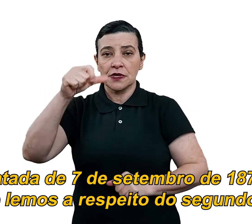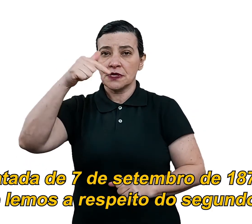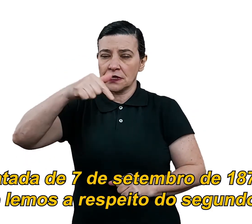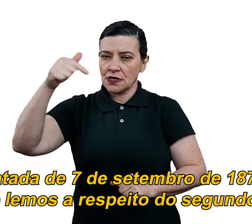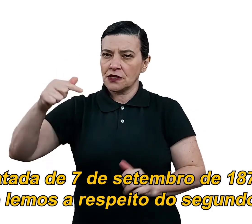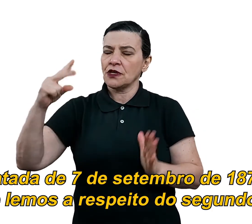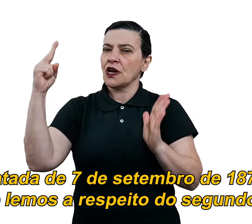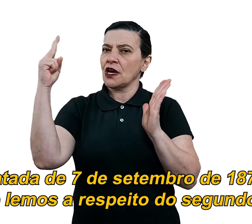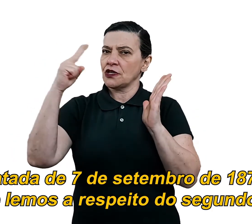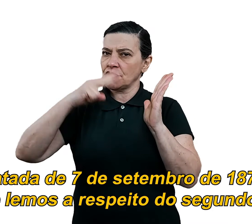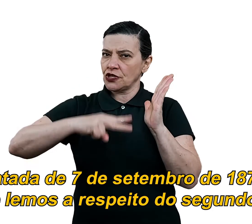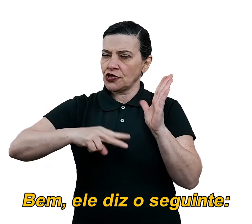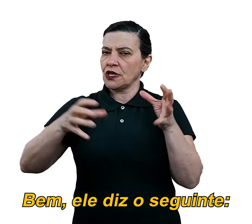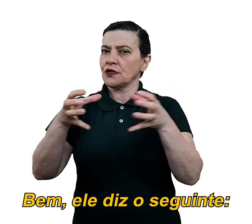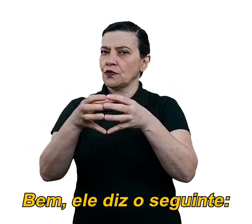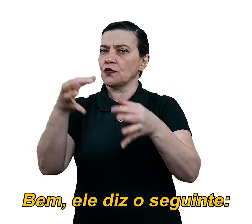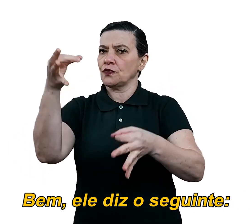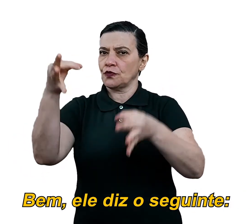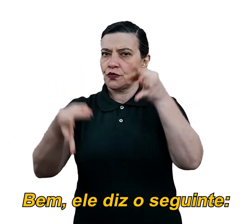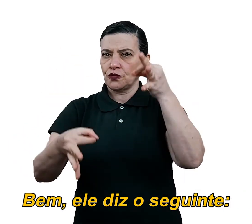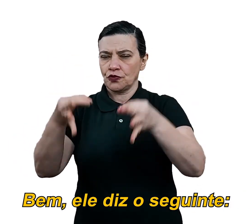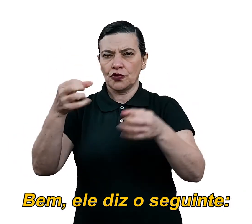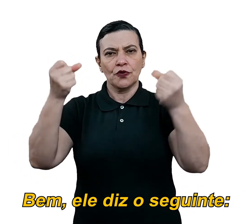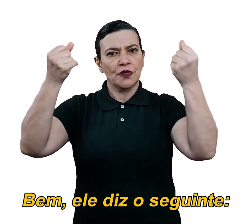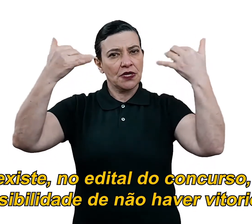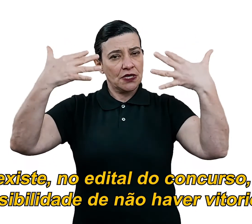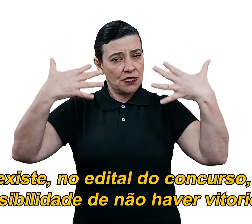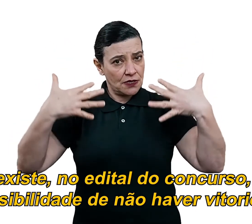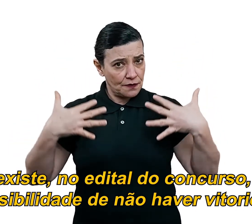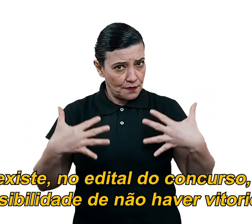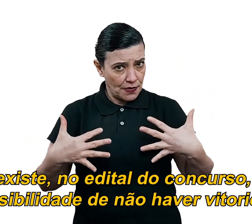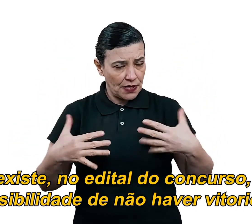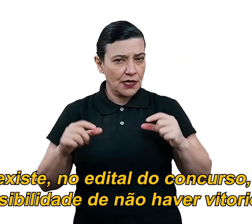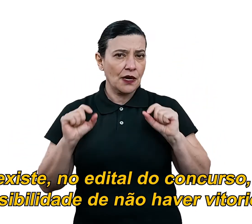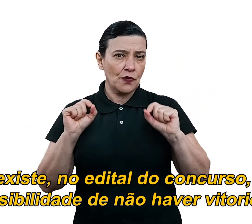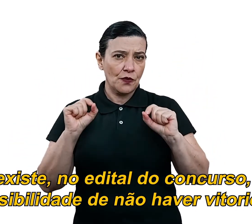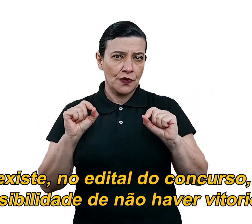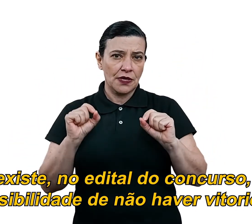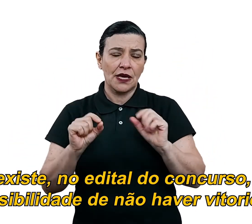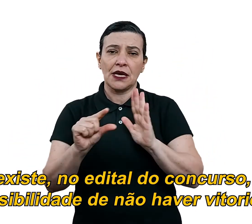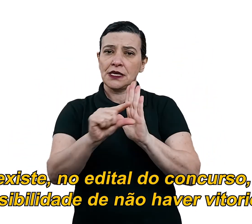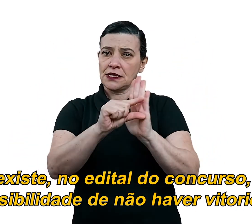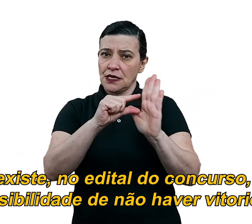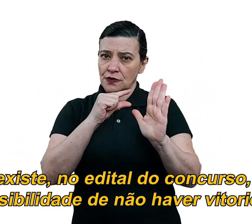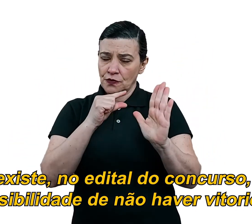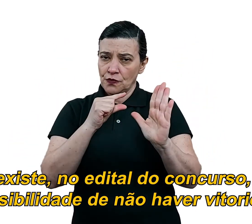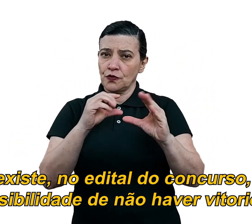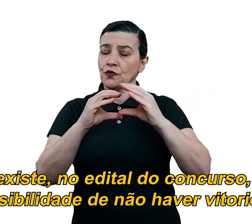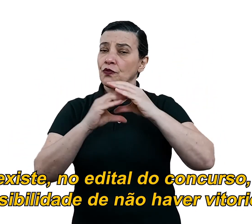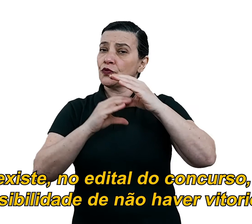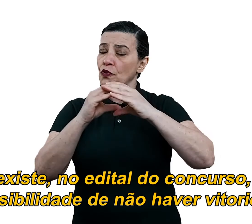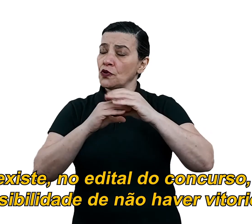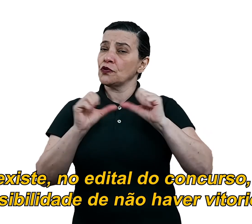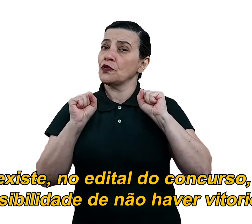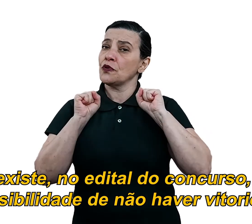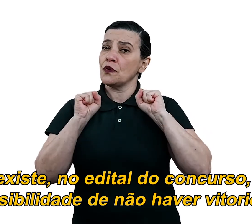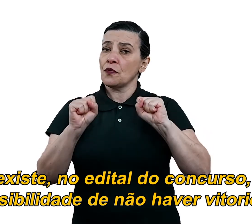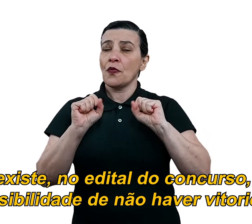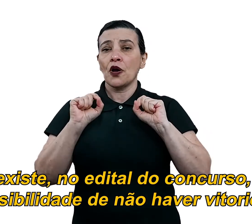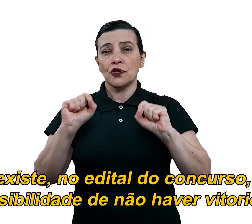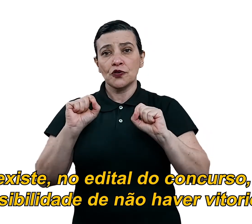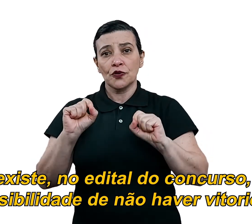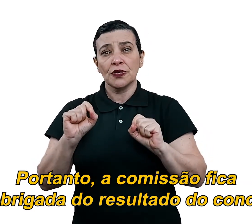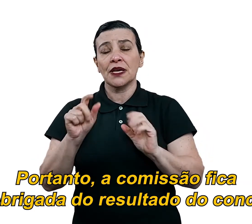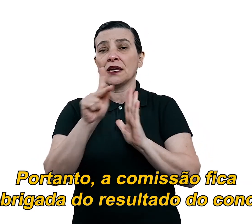lemos a respeito do segundo júri. Bem, eles dizem o seguinte: existe no estatuto, no edital do concurso, a possibilidade de não